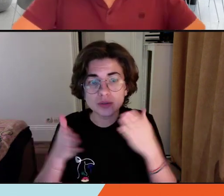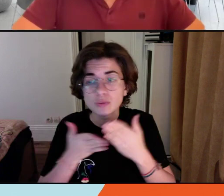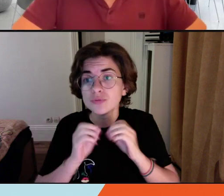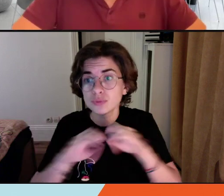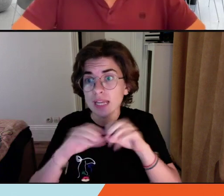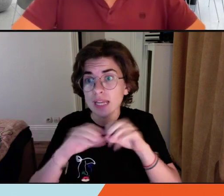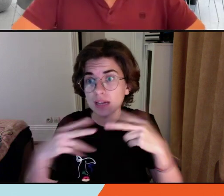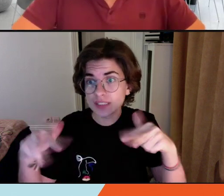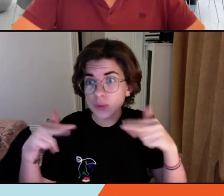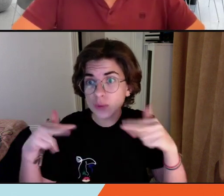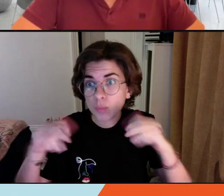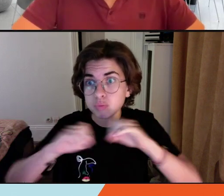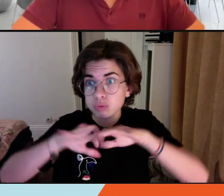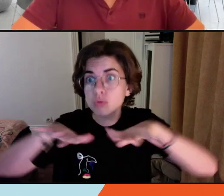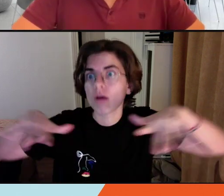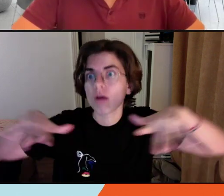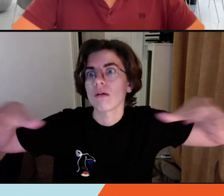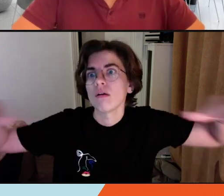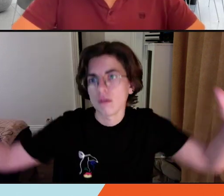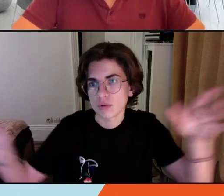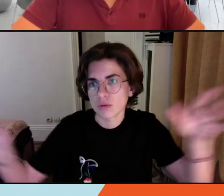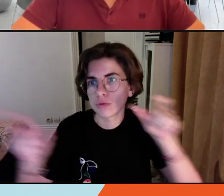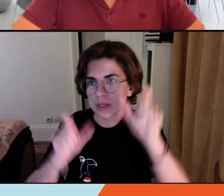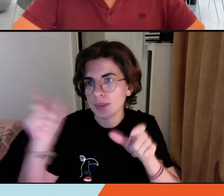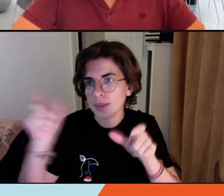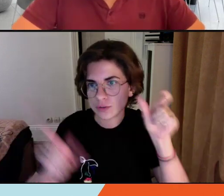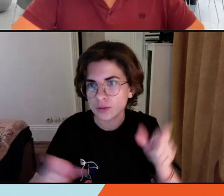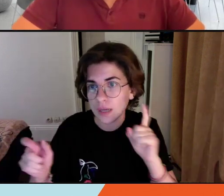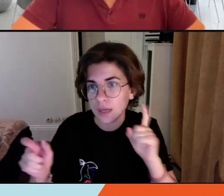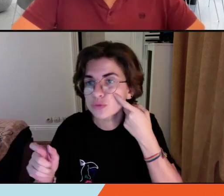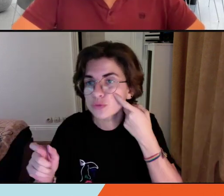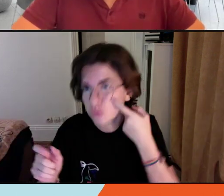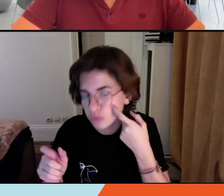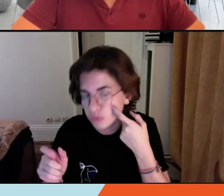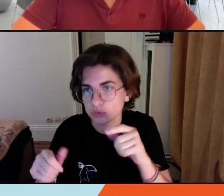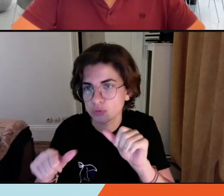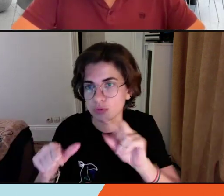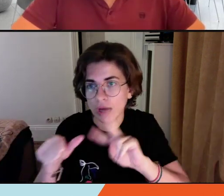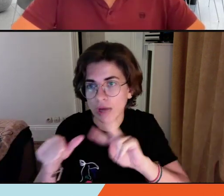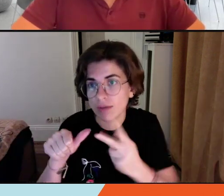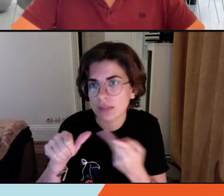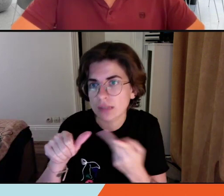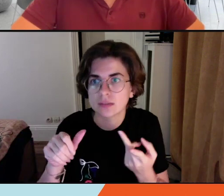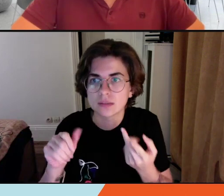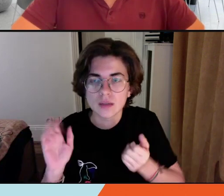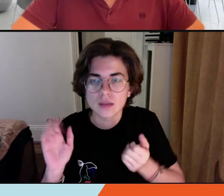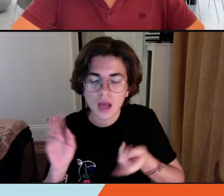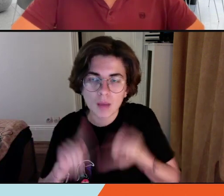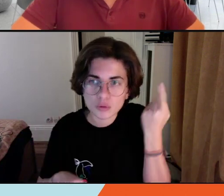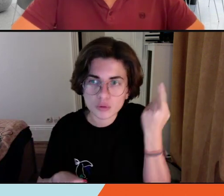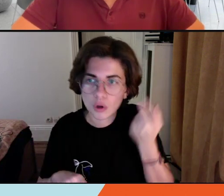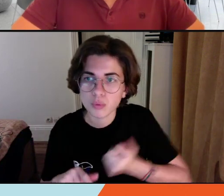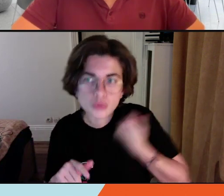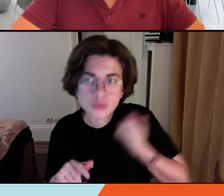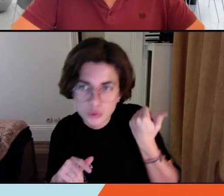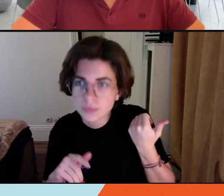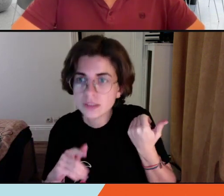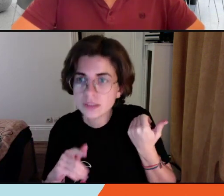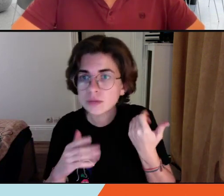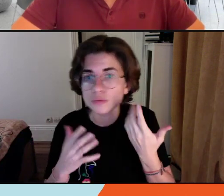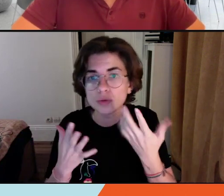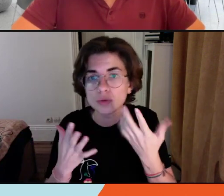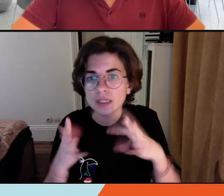la vidéo pour que les personnes aient conscience que Ava, c'est important pour l'autonomie,